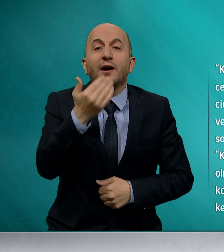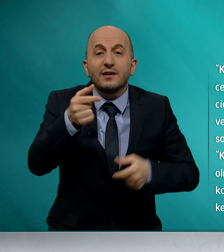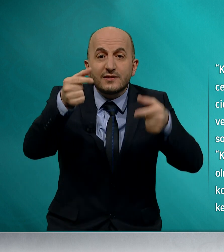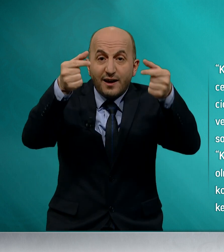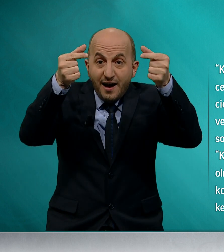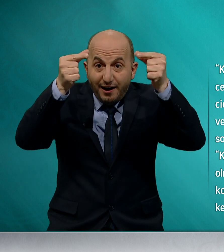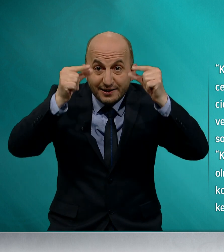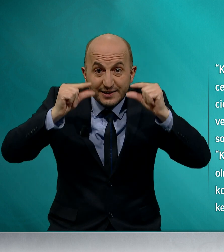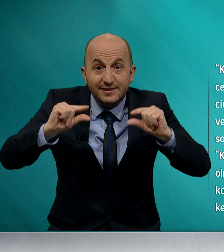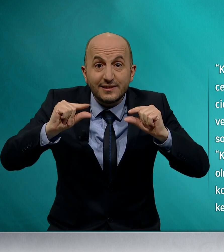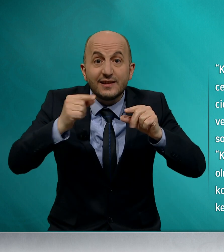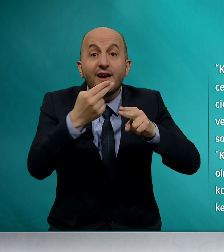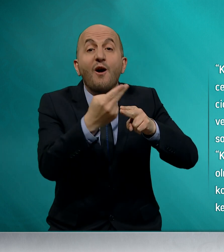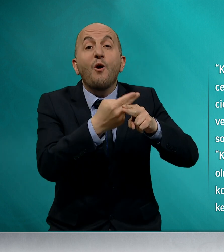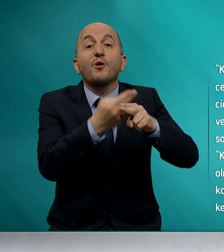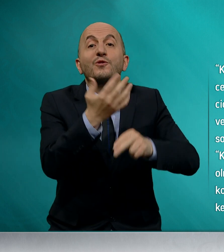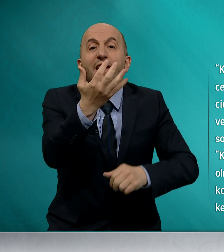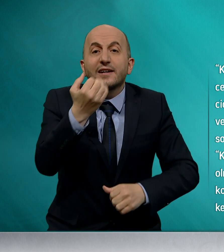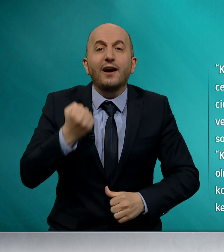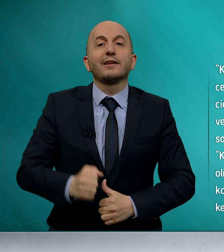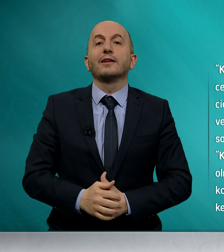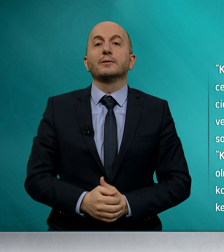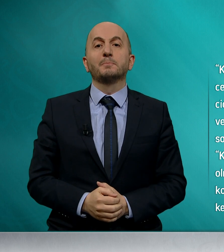olmaz hadisini örnek alalım.